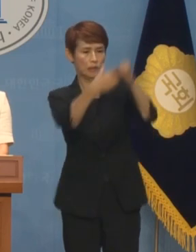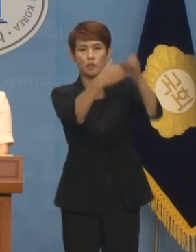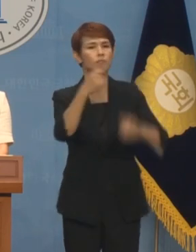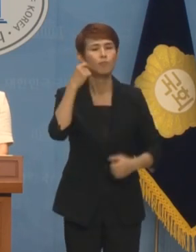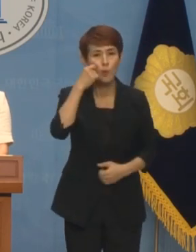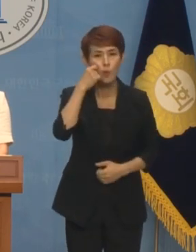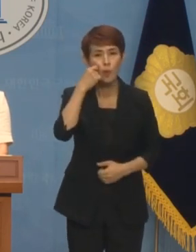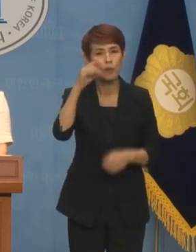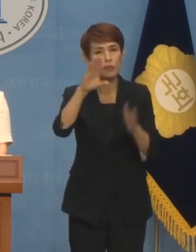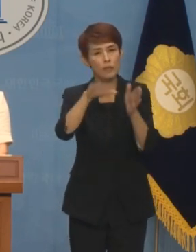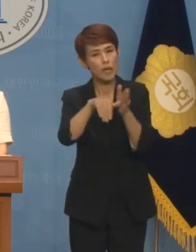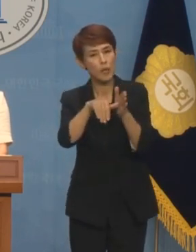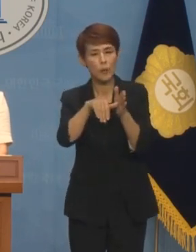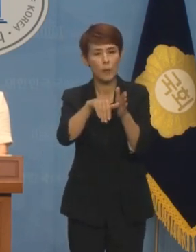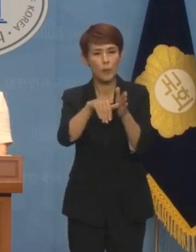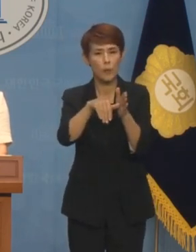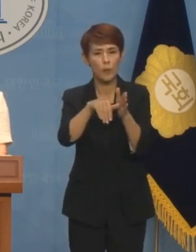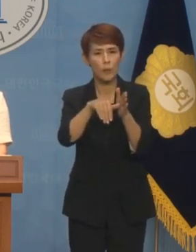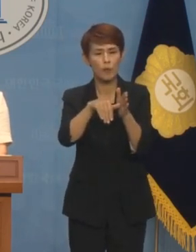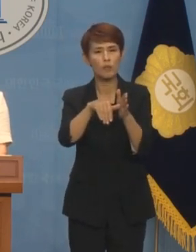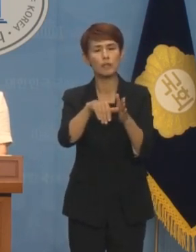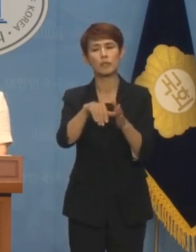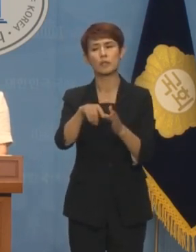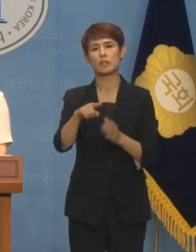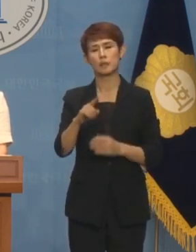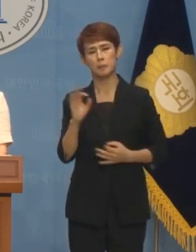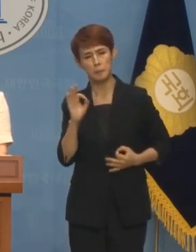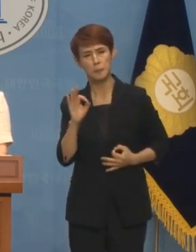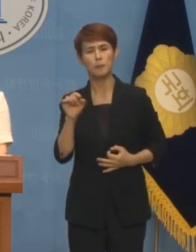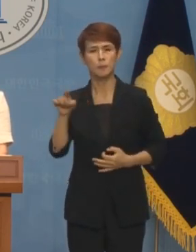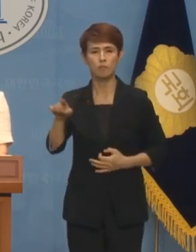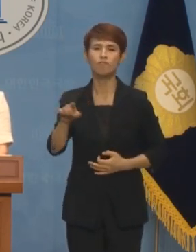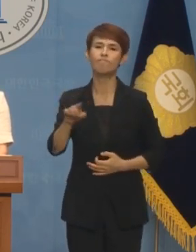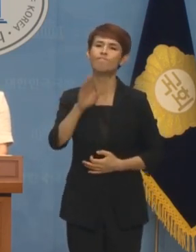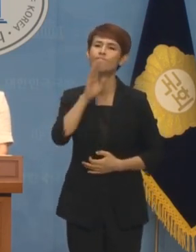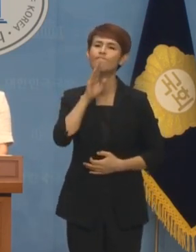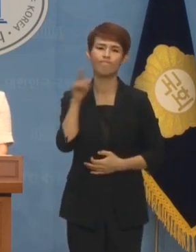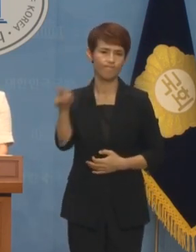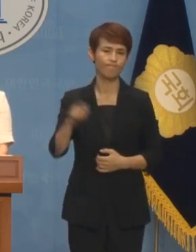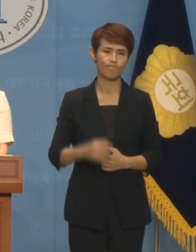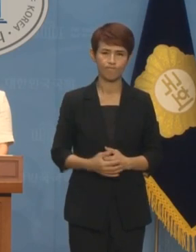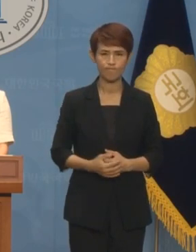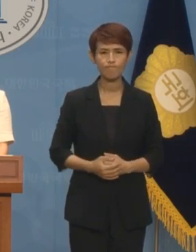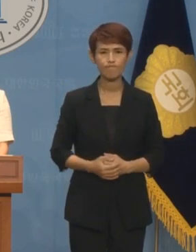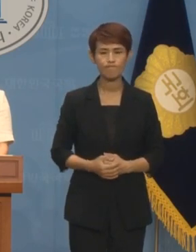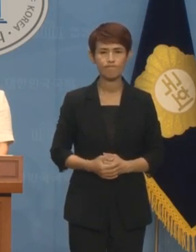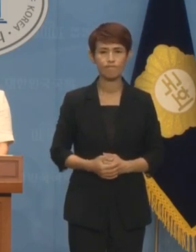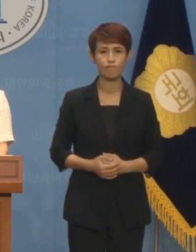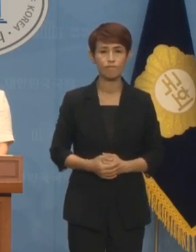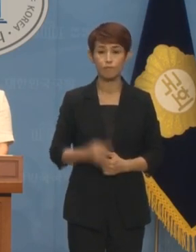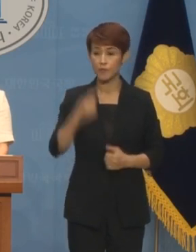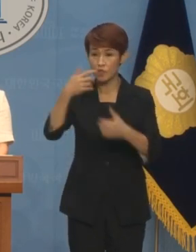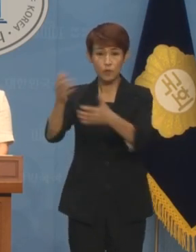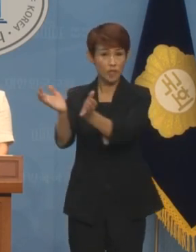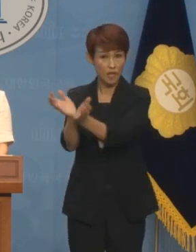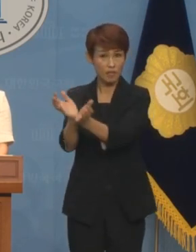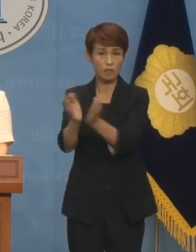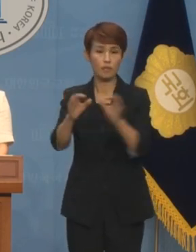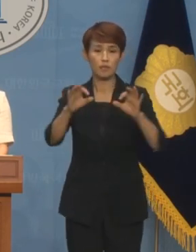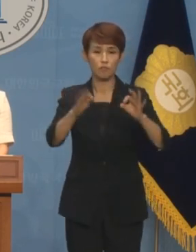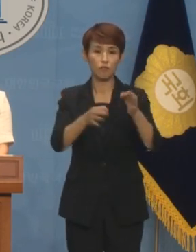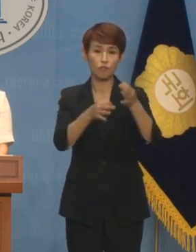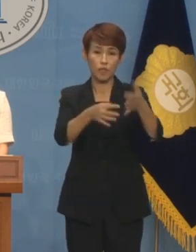어떨 때는 퇴행의 물씨를 스스로 키웠다는 것도 부정할 수 없는 평가입니다. 민주당은